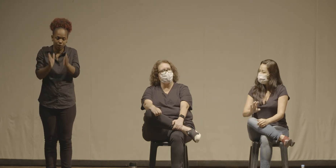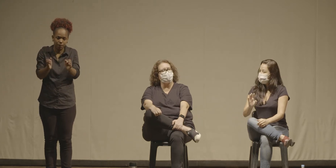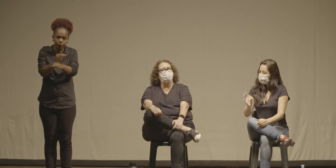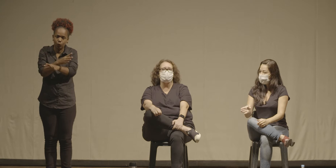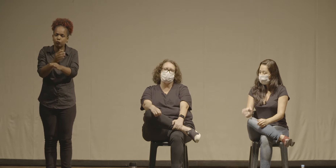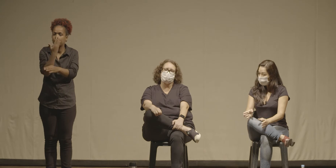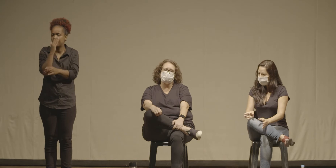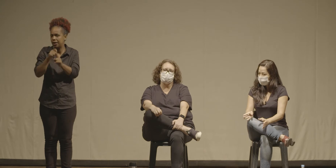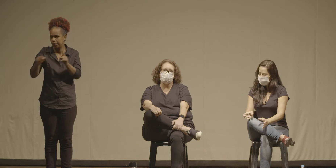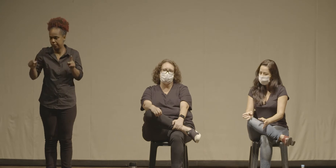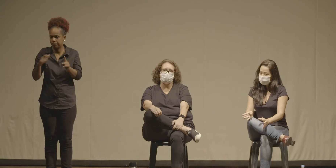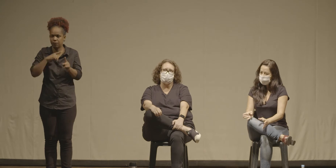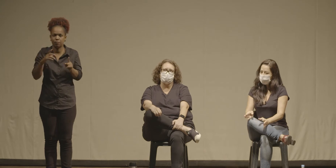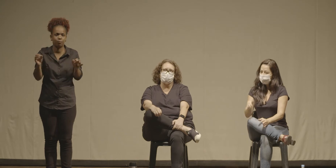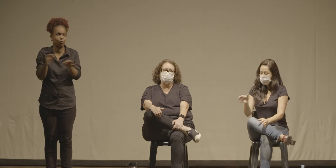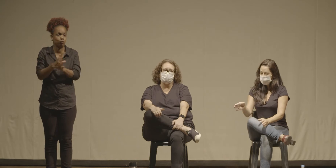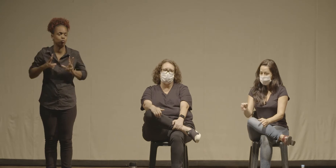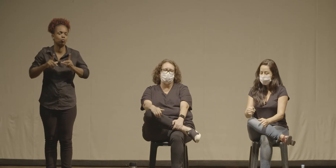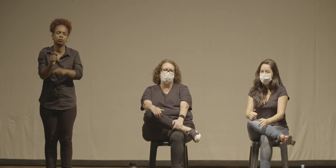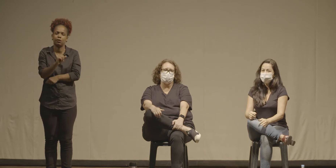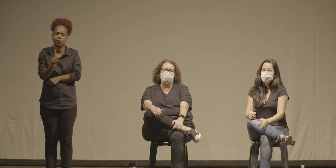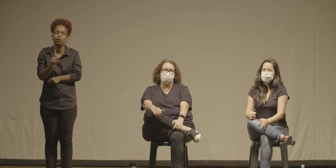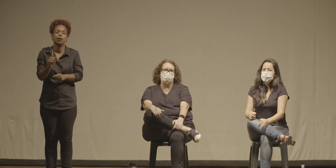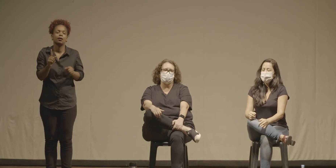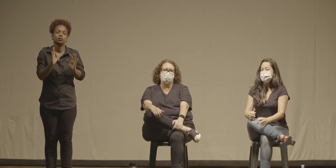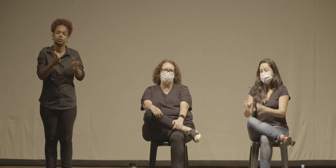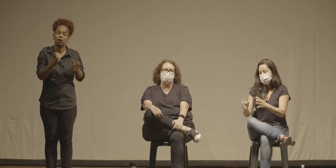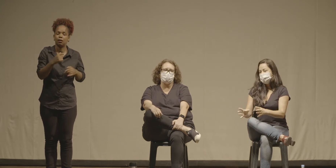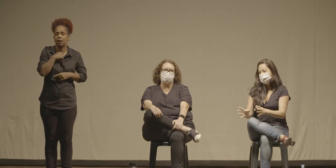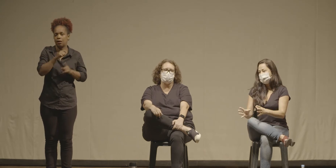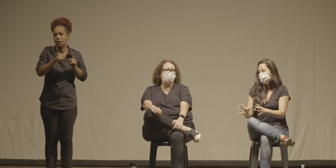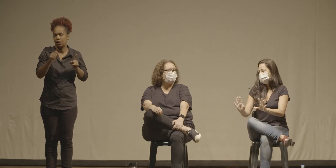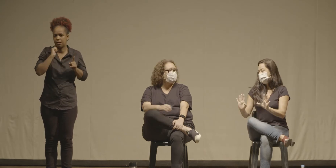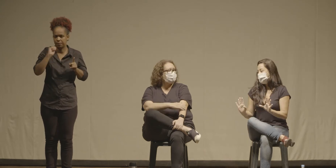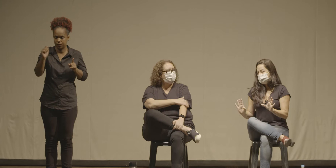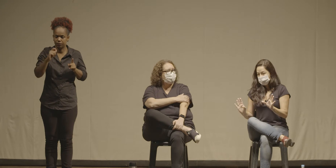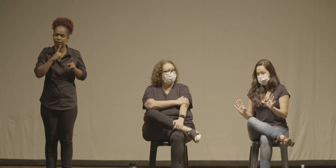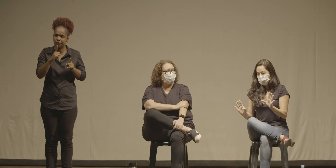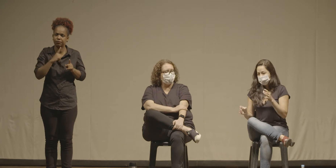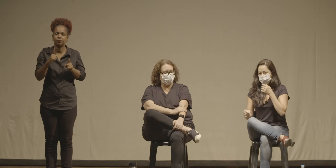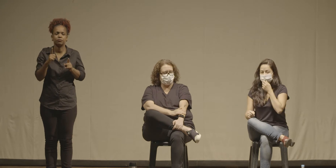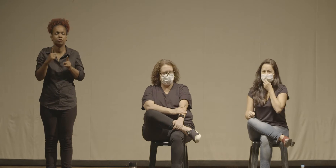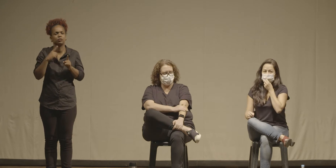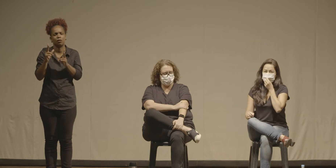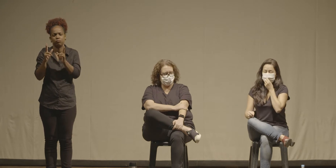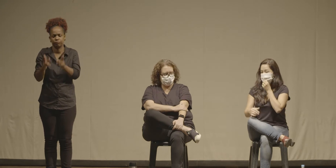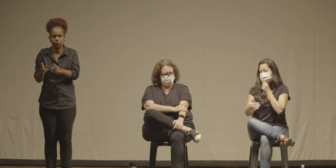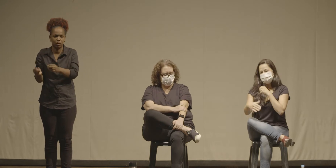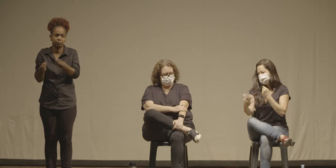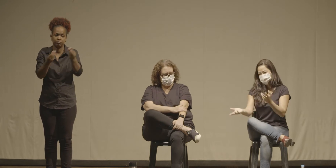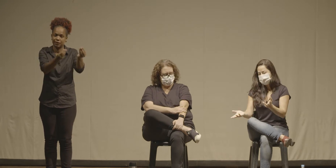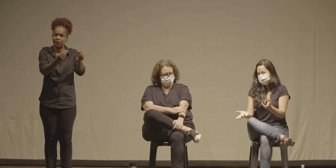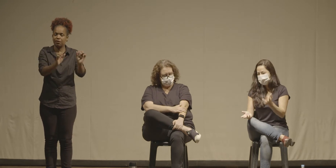Mesmo, ele não foi todo finalizado em fevereiro, ele finalizou em abril, mas a gente tinha um primeiro corte para mandar para o festival.